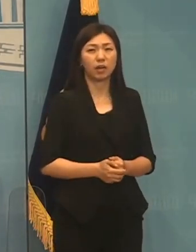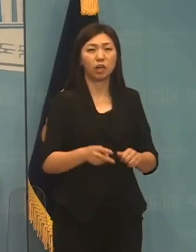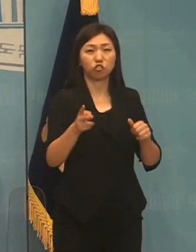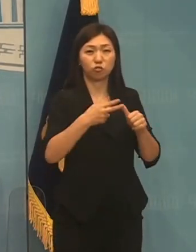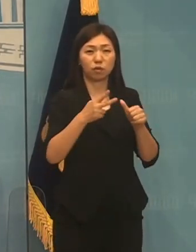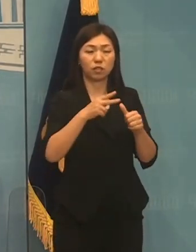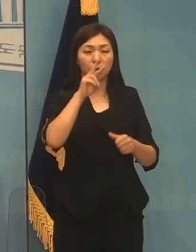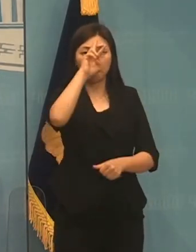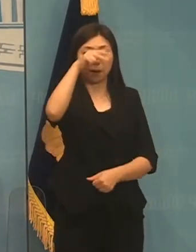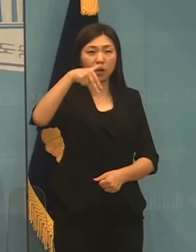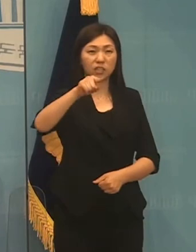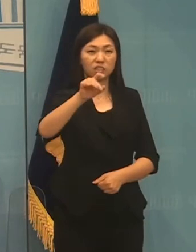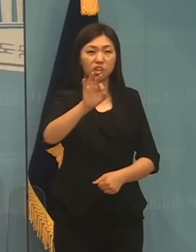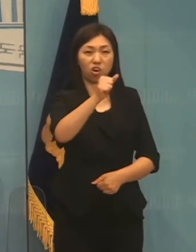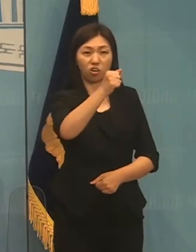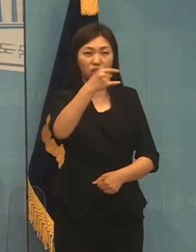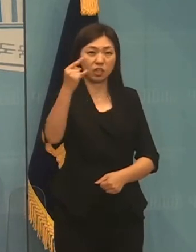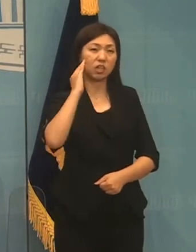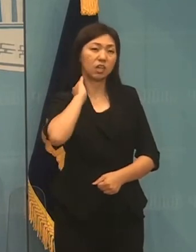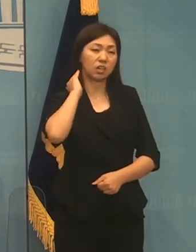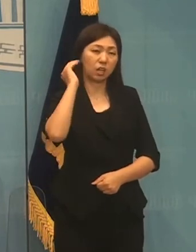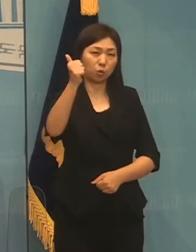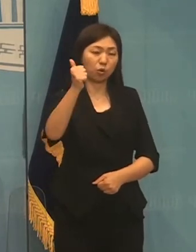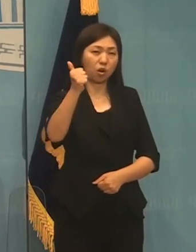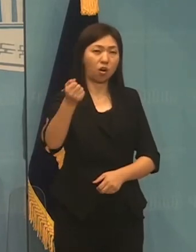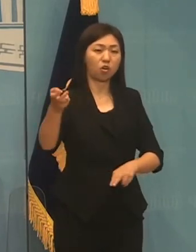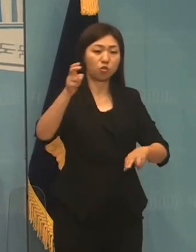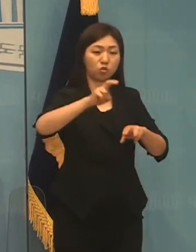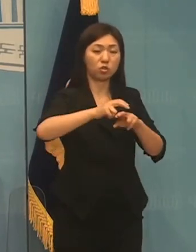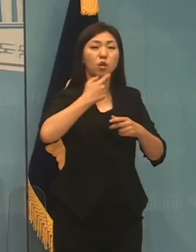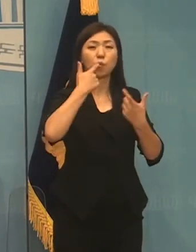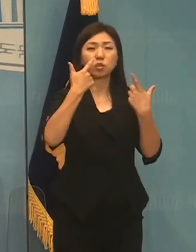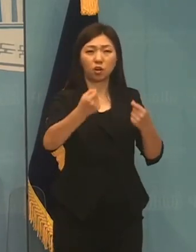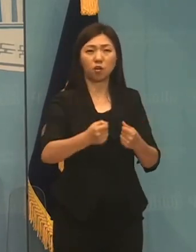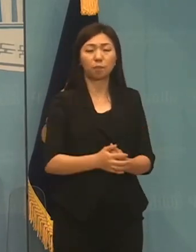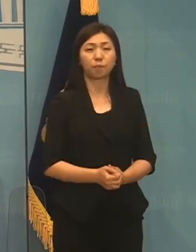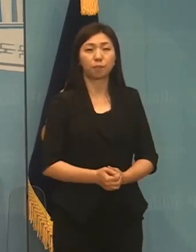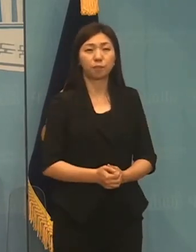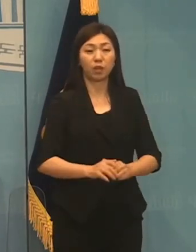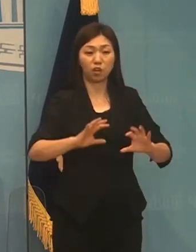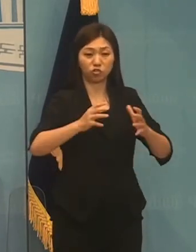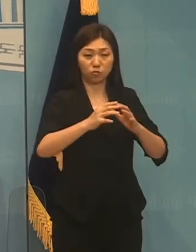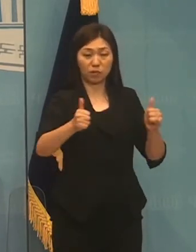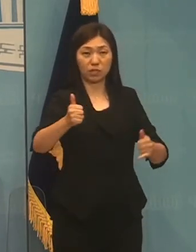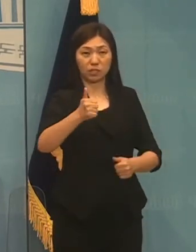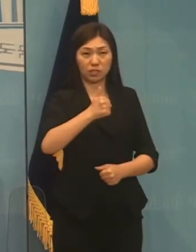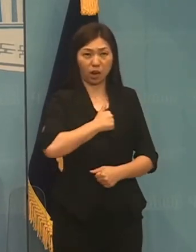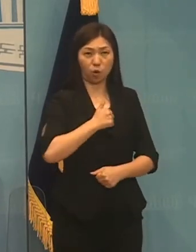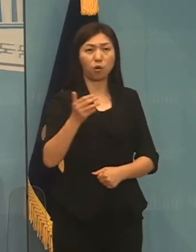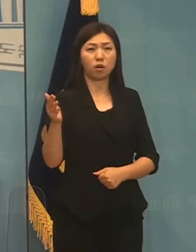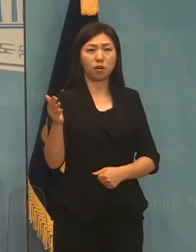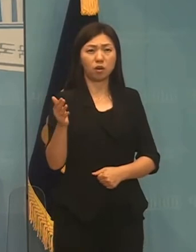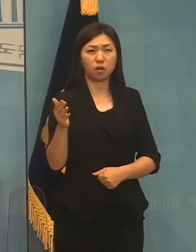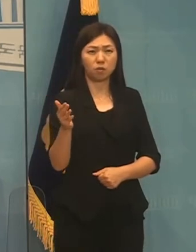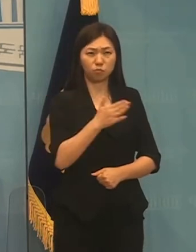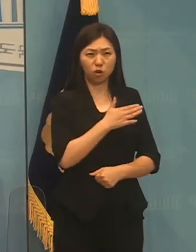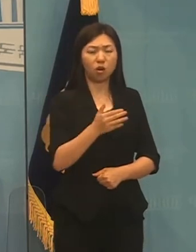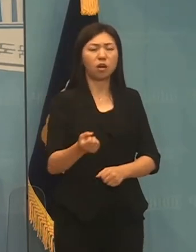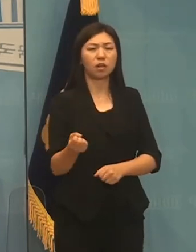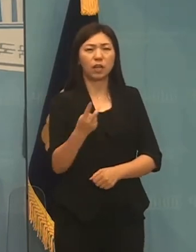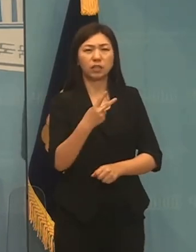되어 우선 국가 정체성과 국민 자부심부터